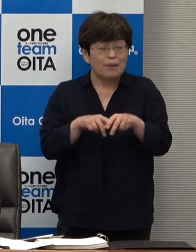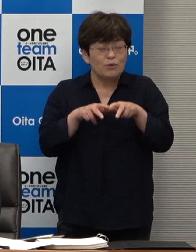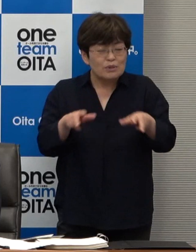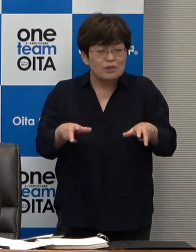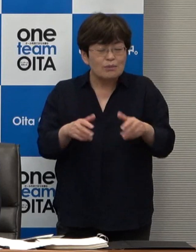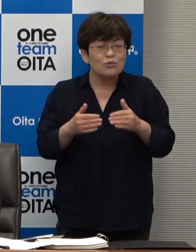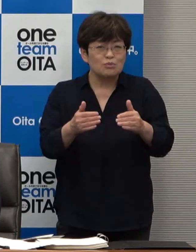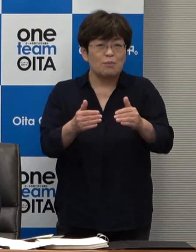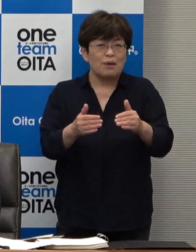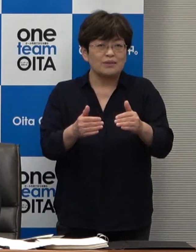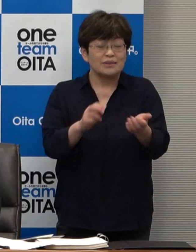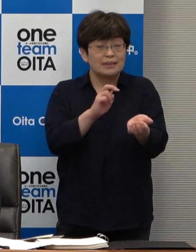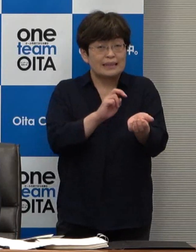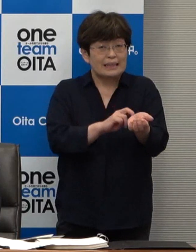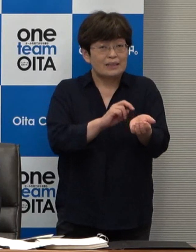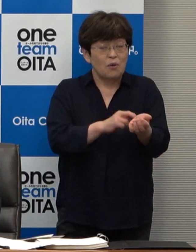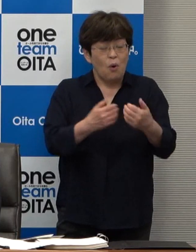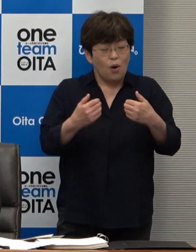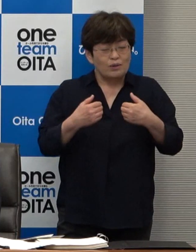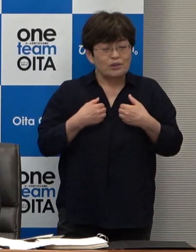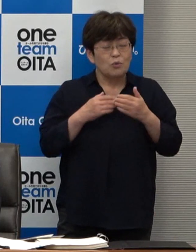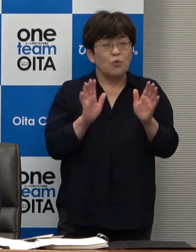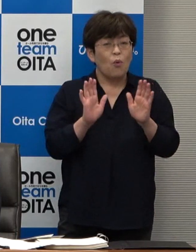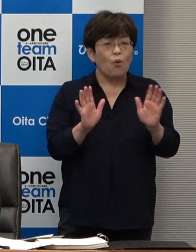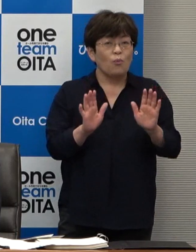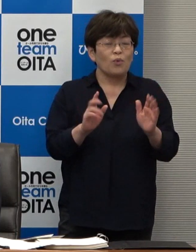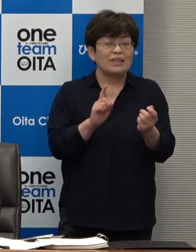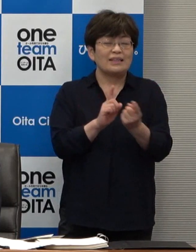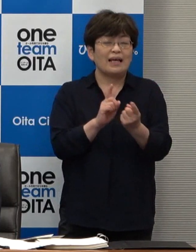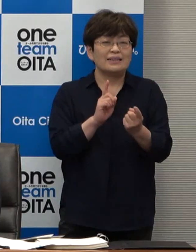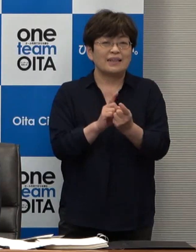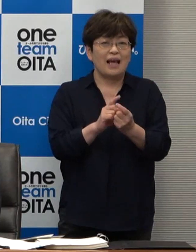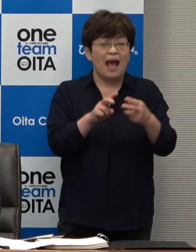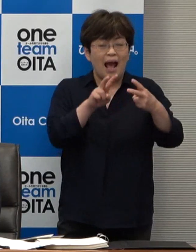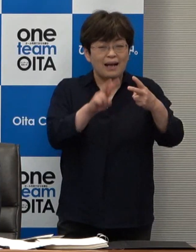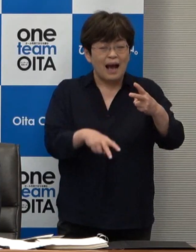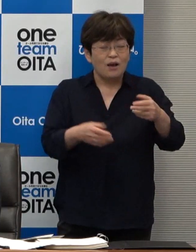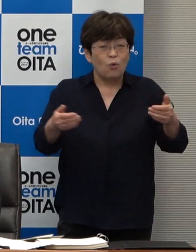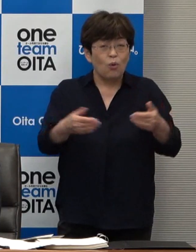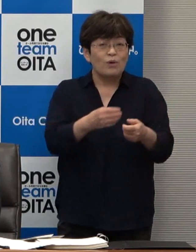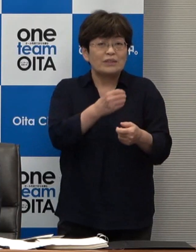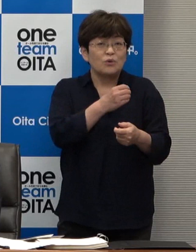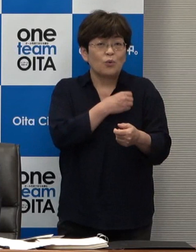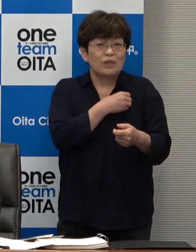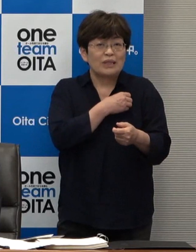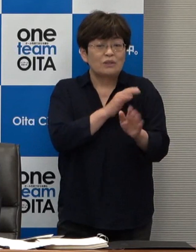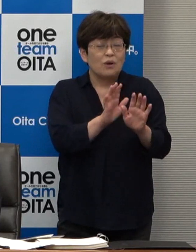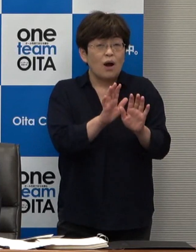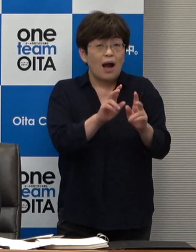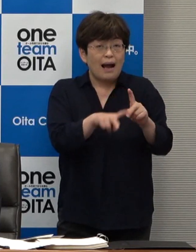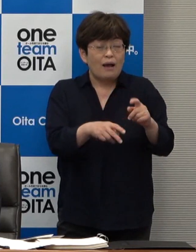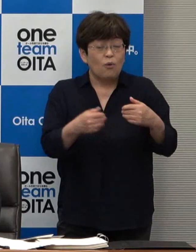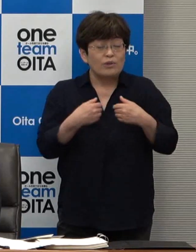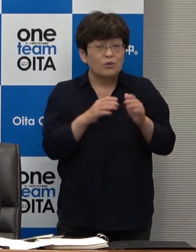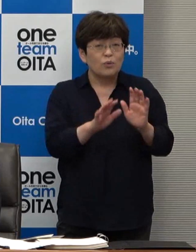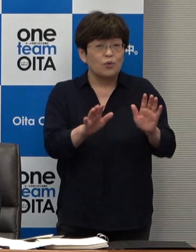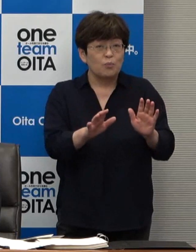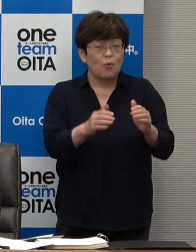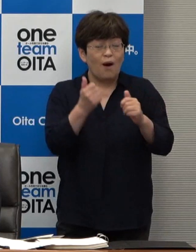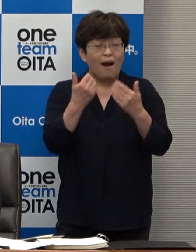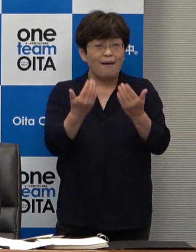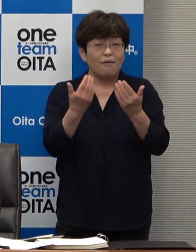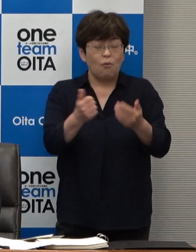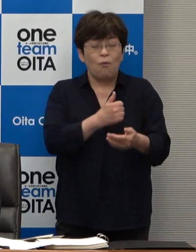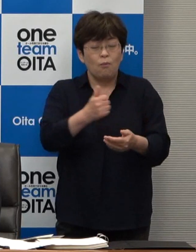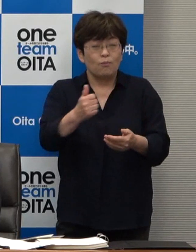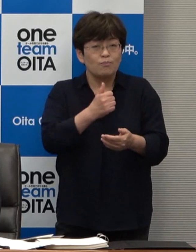その下、医療的ケア児に対する移動支援事業では、介護職員等が医療的ケア児の通学や通所を支